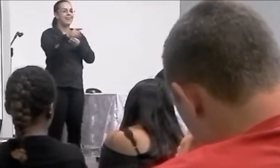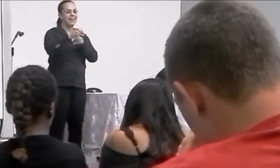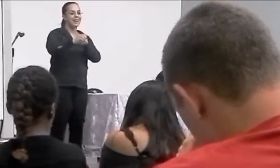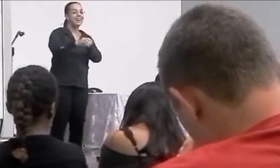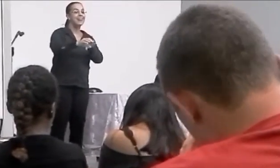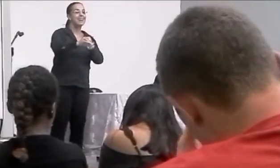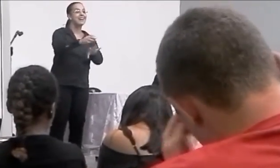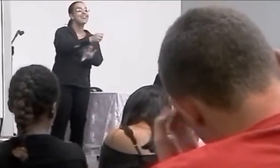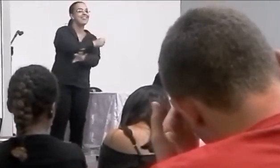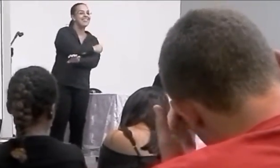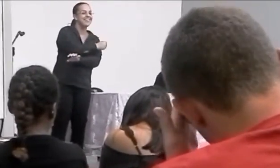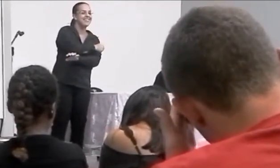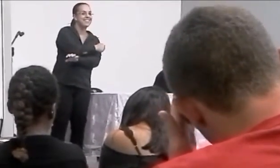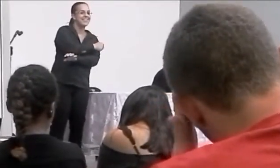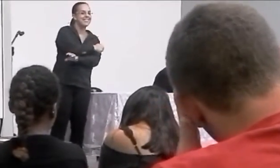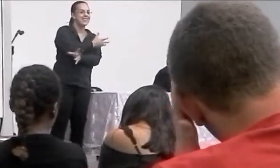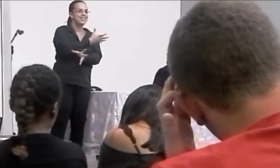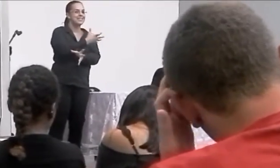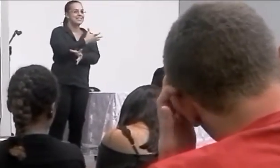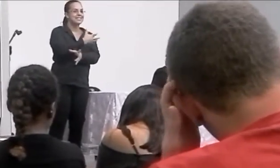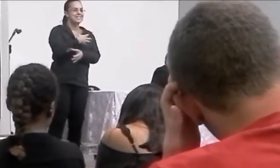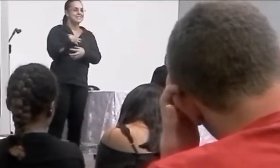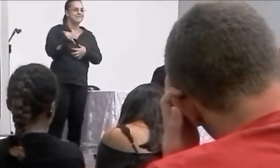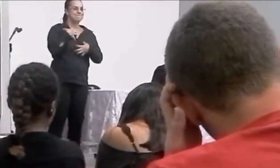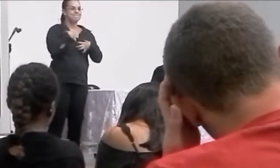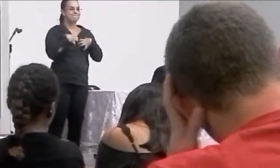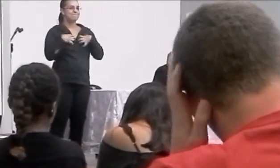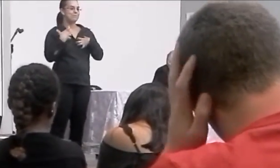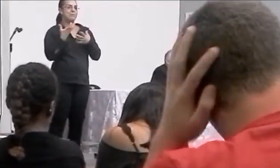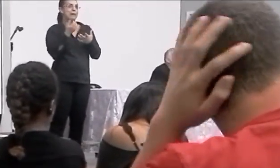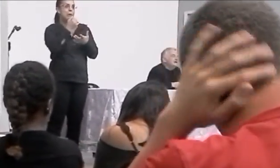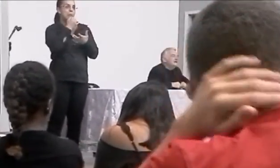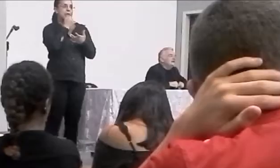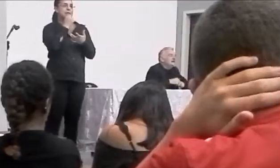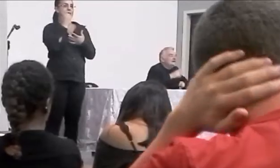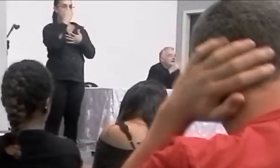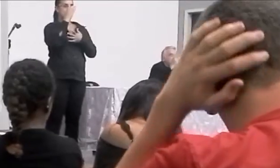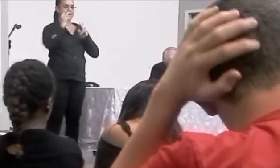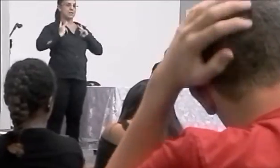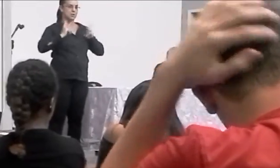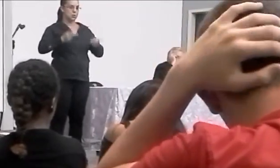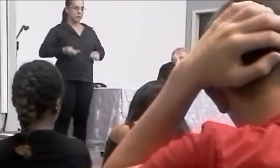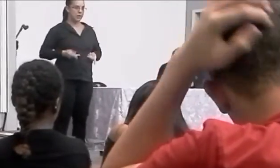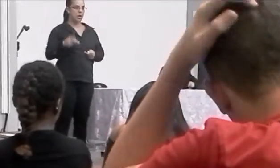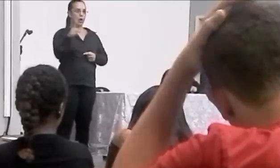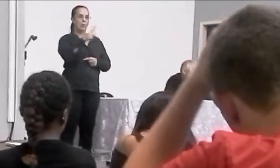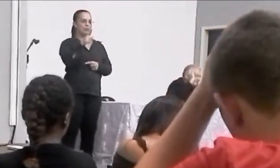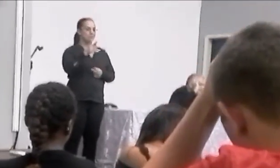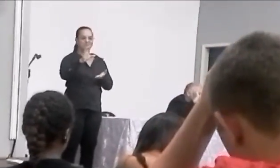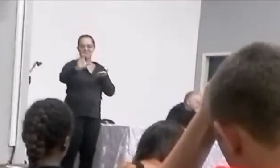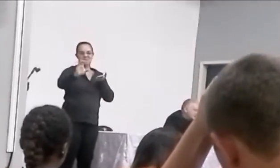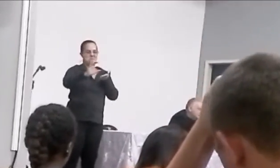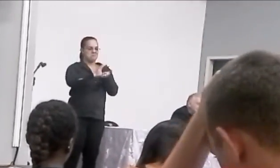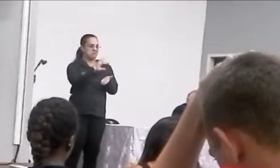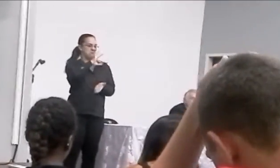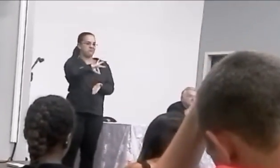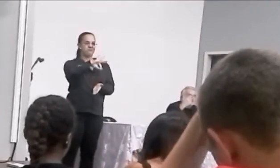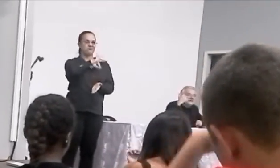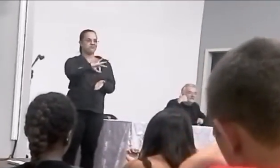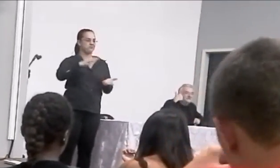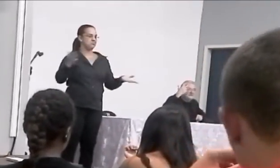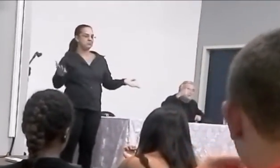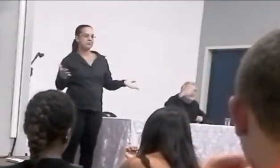O professor típico das ciências humanas acha que não ganha suficientemente dinheiro, ele não tem suficientemente prestígio,